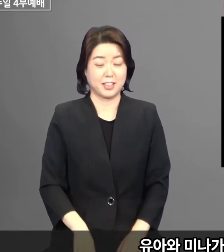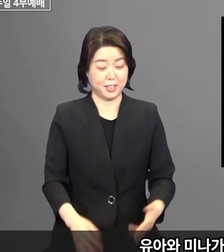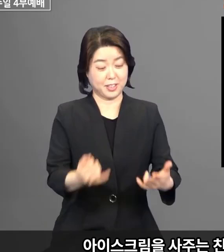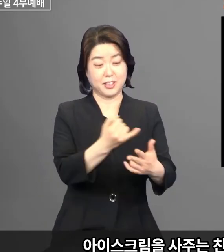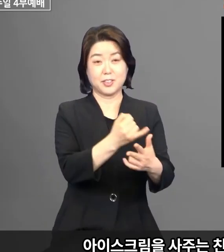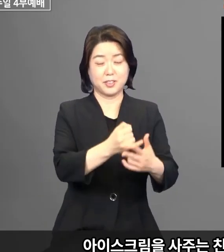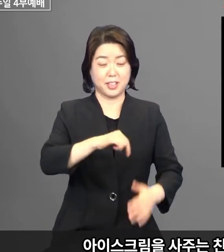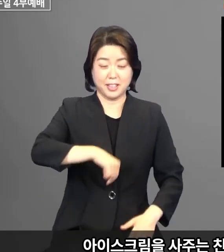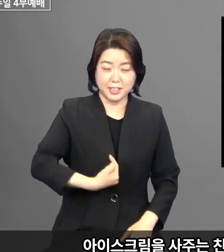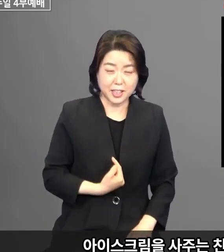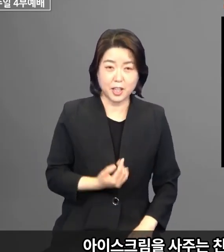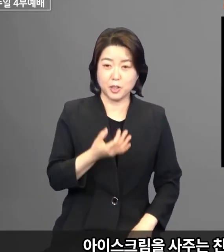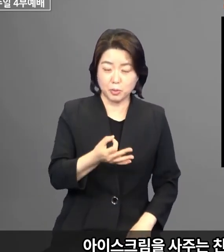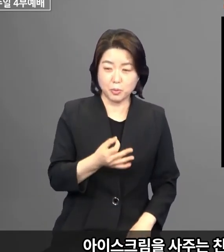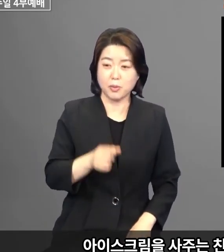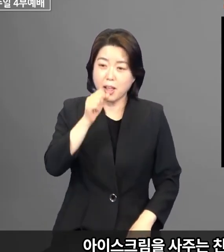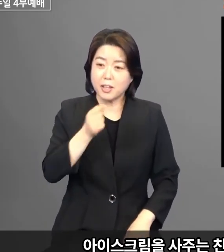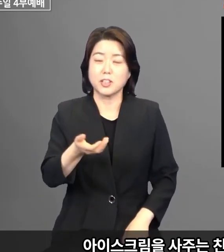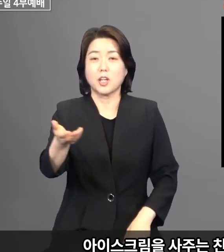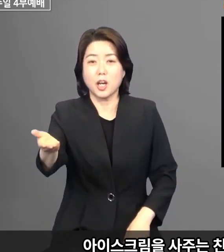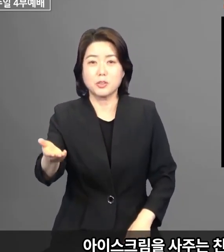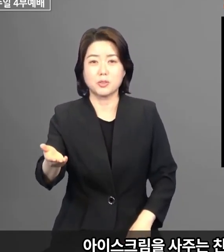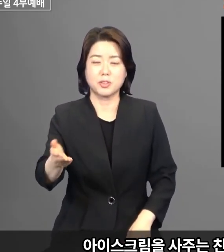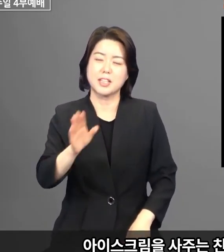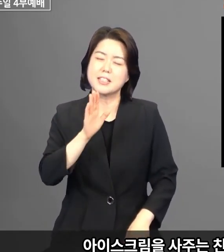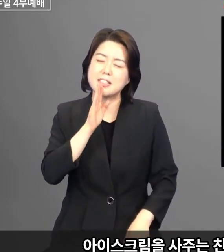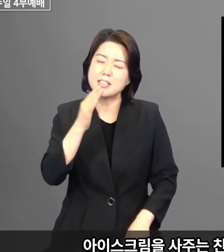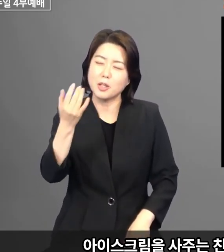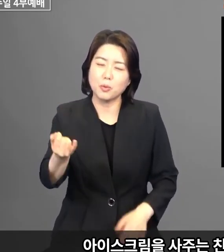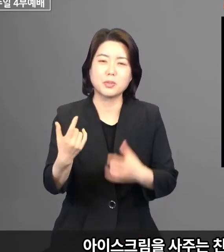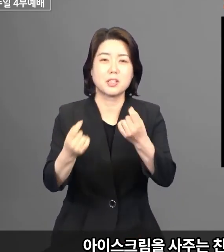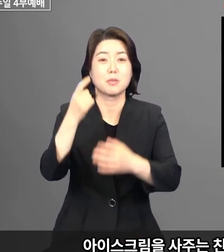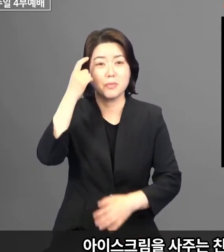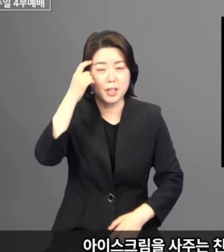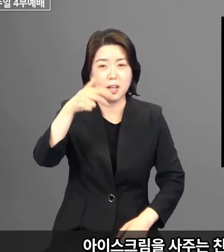자기 용돈으로 아이스크림을 사주는 친동생처럼 여기는 찌아를